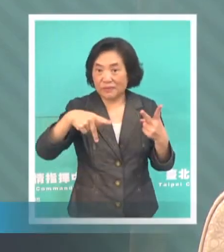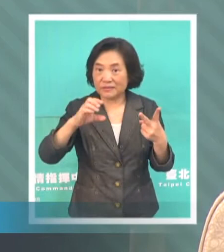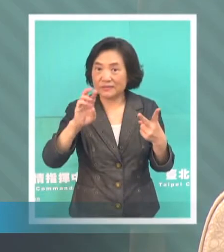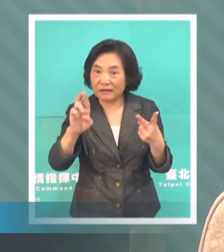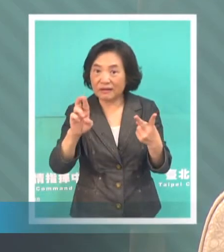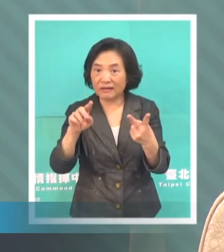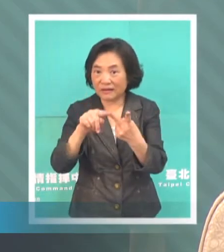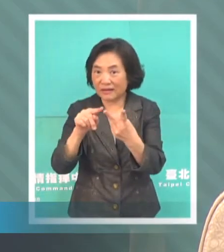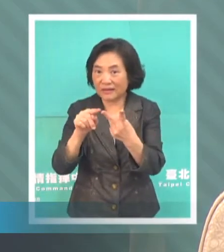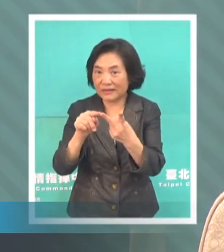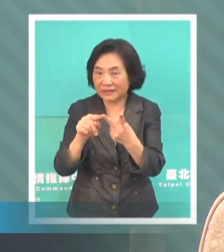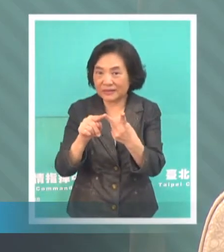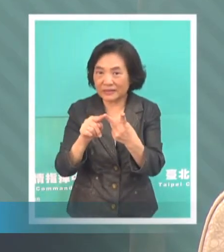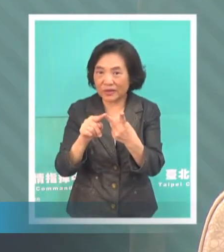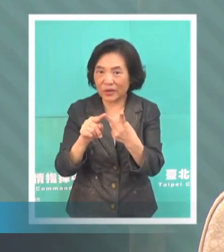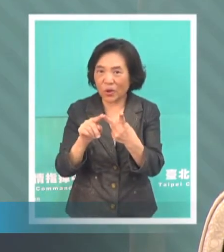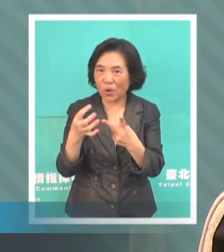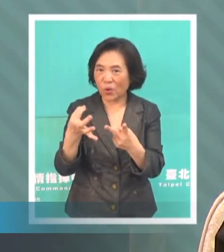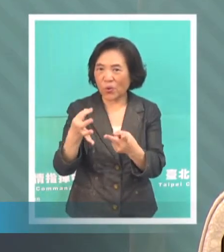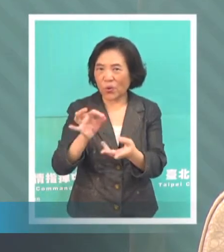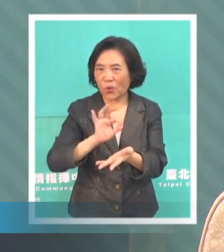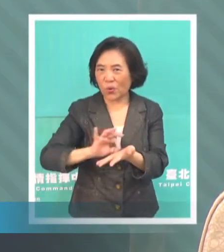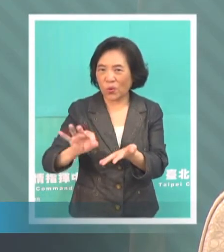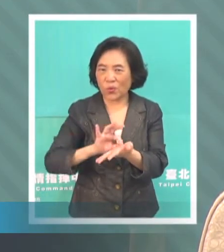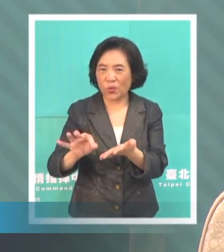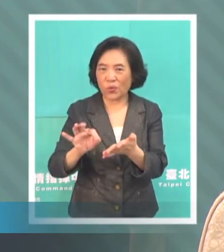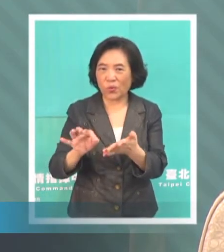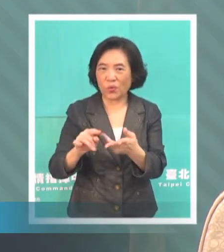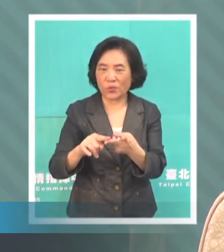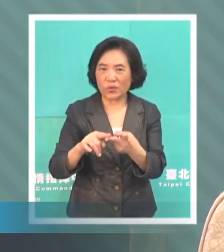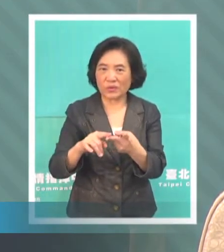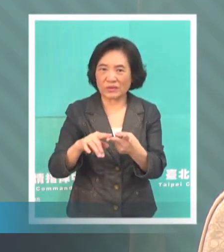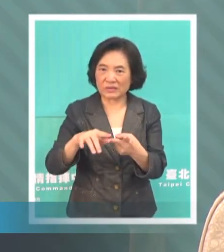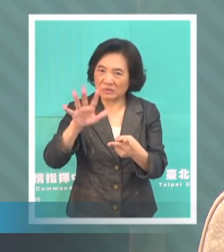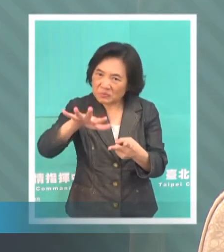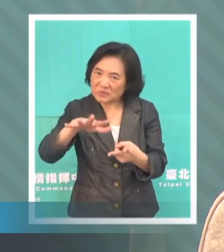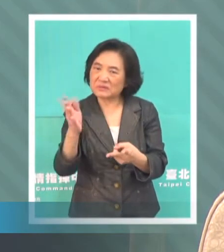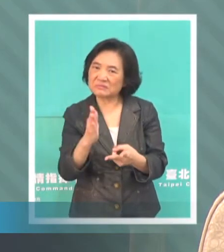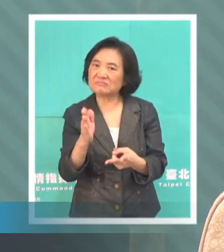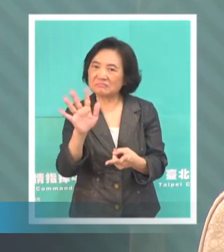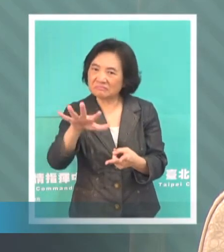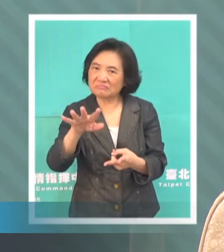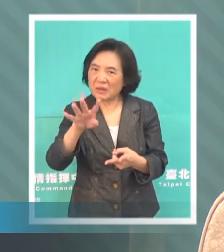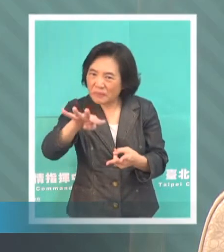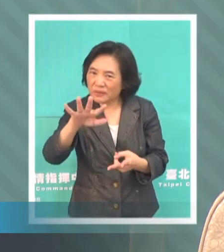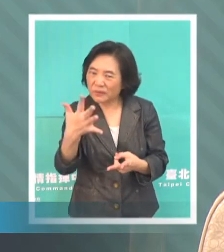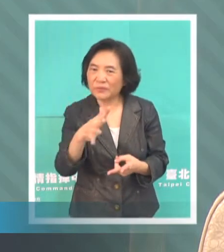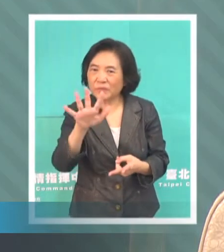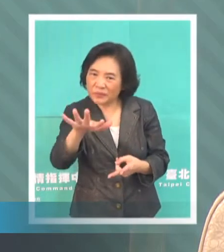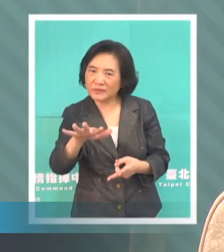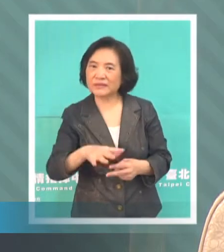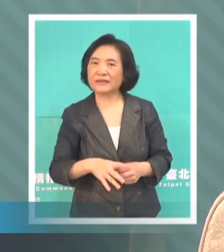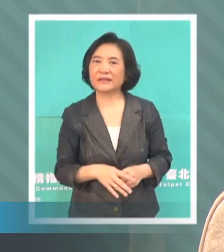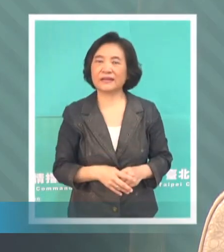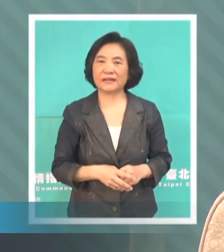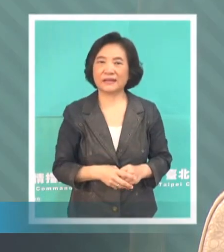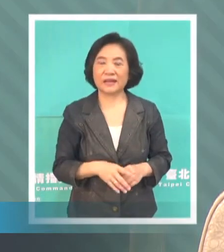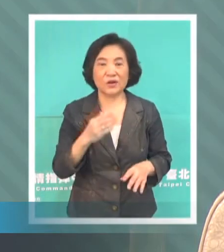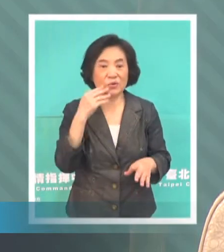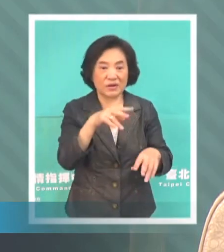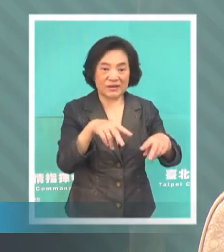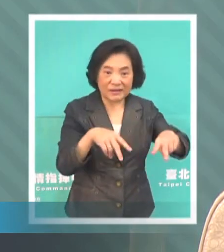道哦，那个成本现在智慧是5000块嘛，最便宜的4500，你想想看哦。